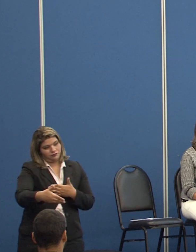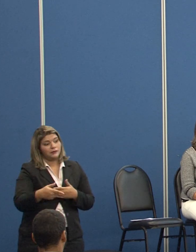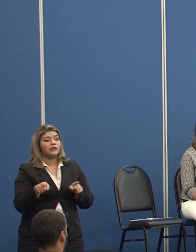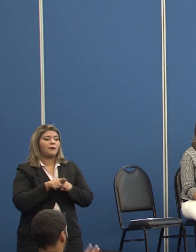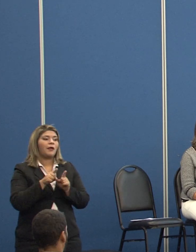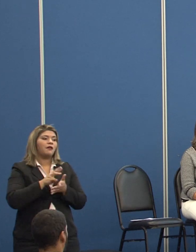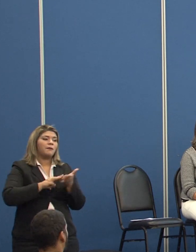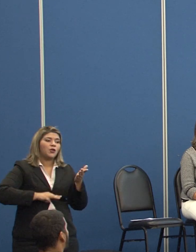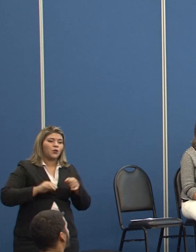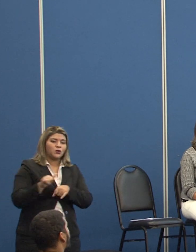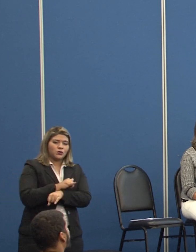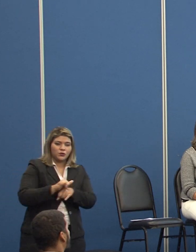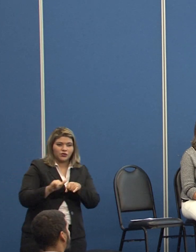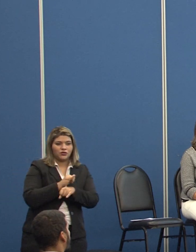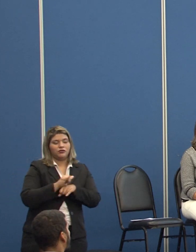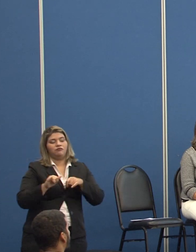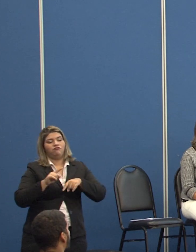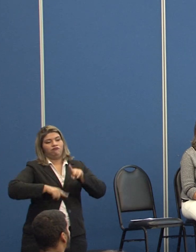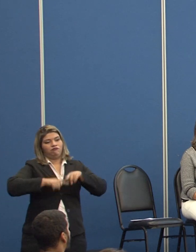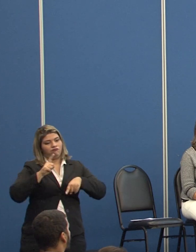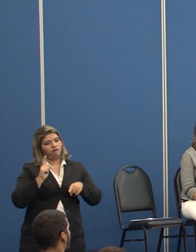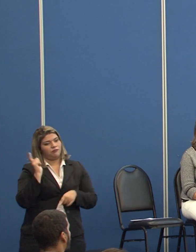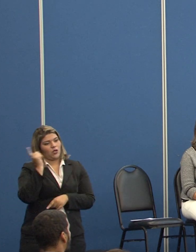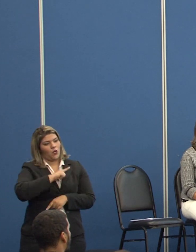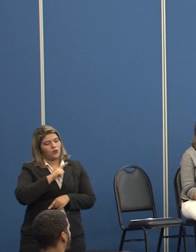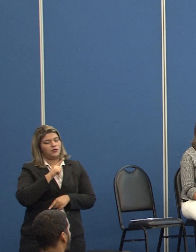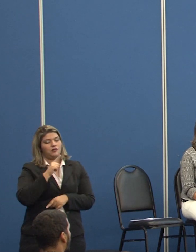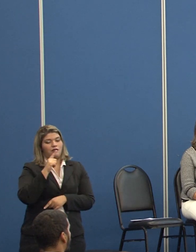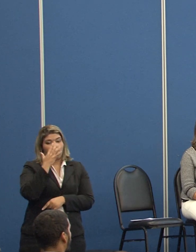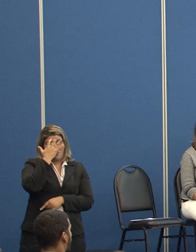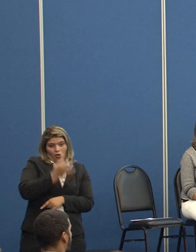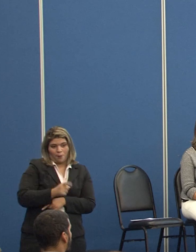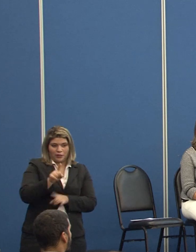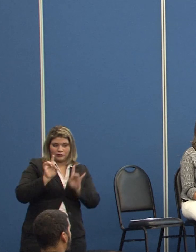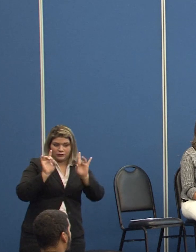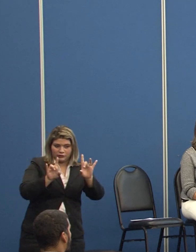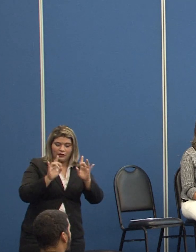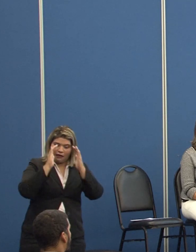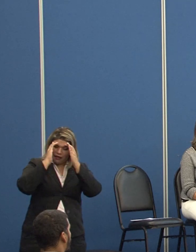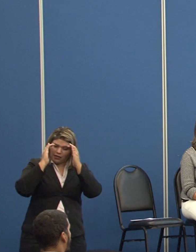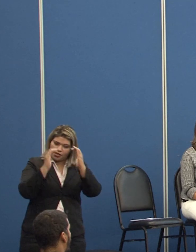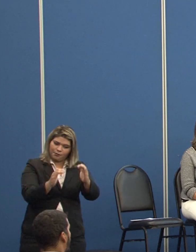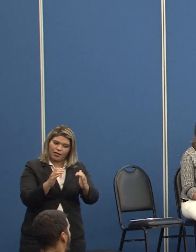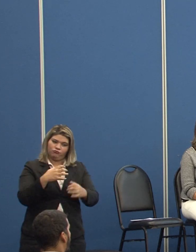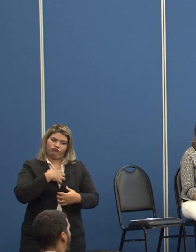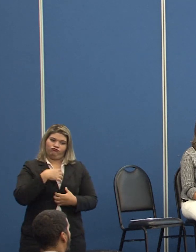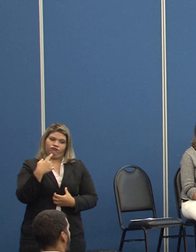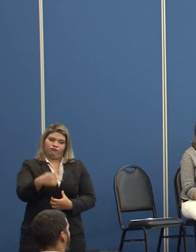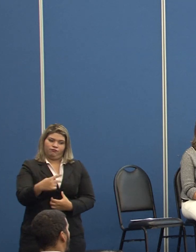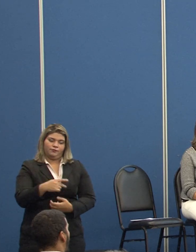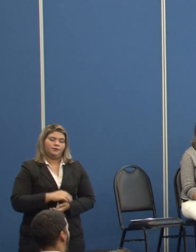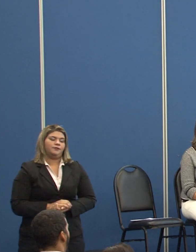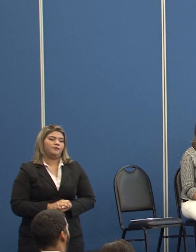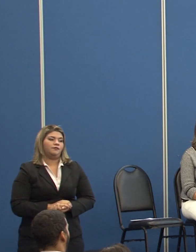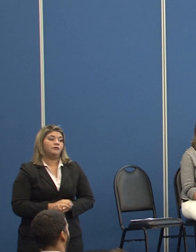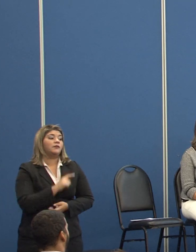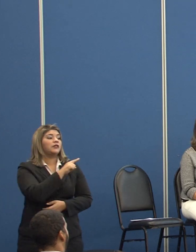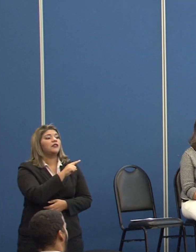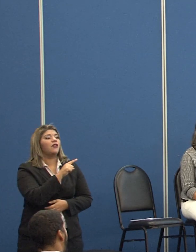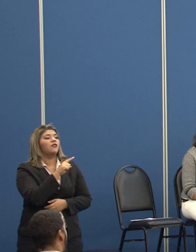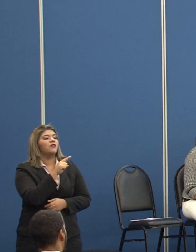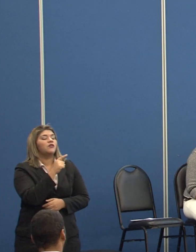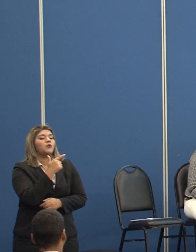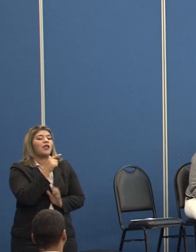atendam à sua especificidade e que respeite sua forma singular de aprender, Então, a gente não tem aqui o consenso